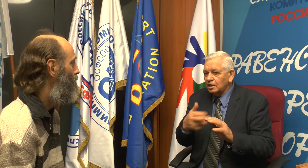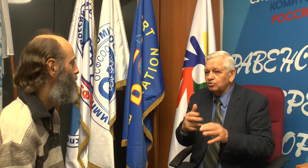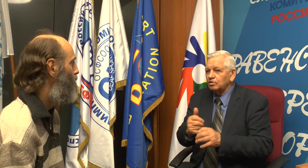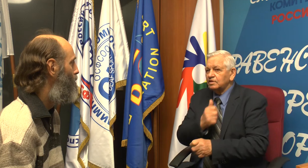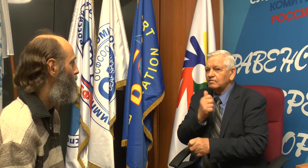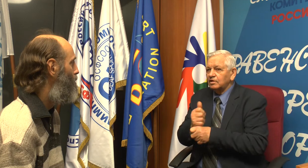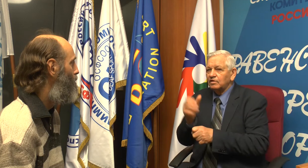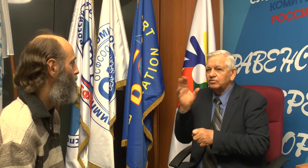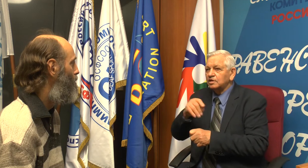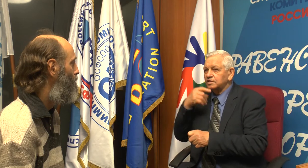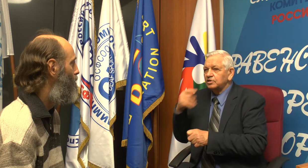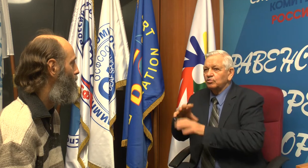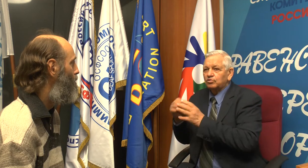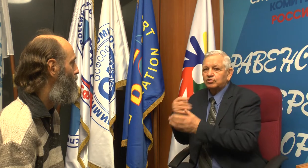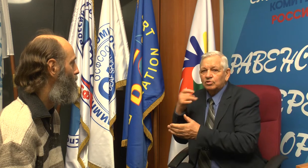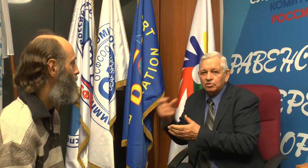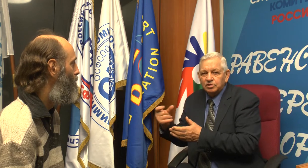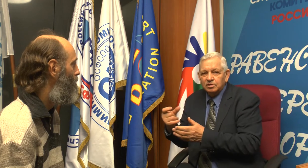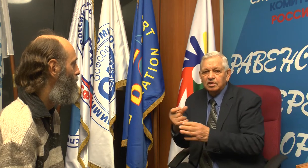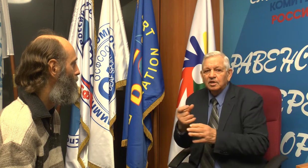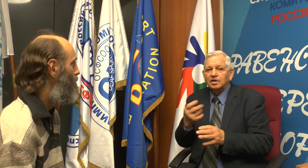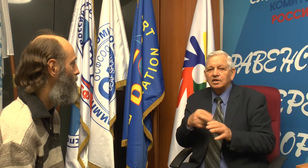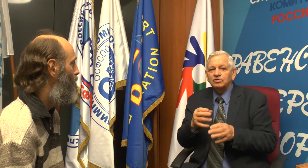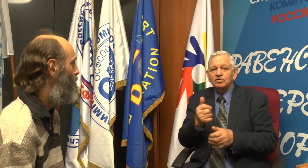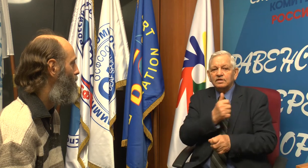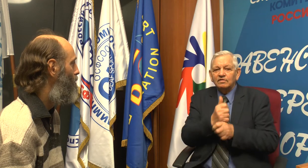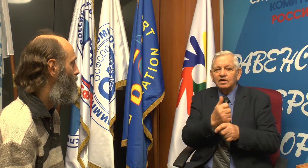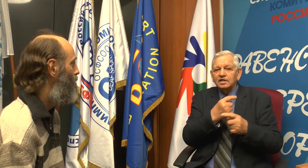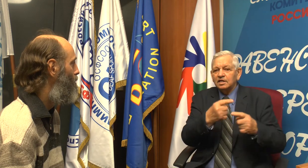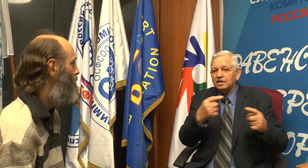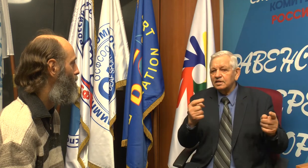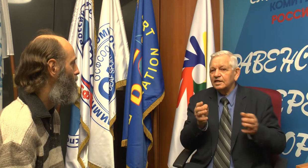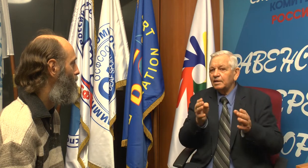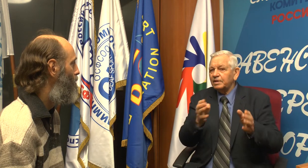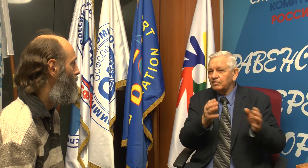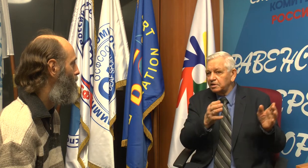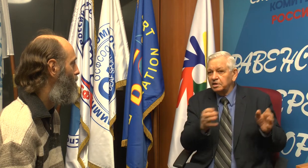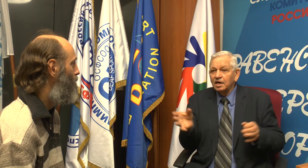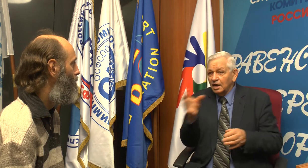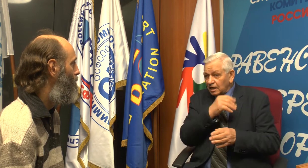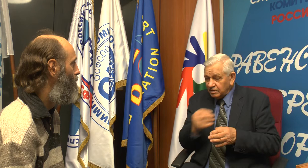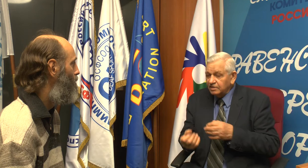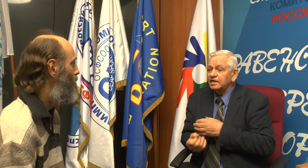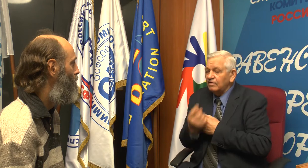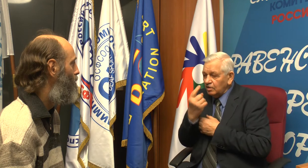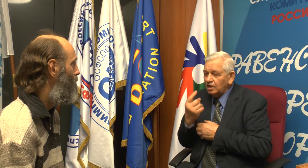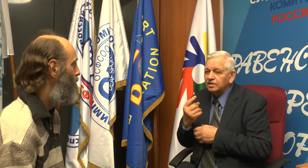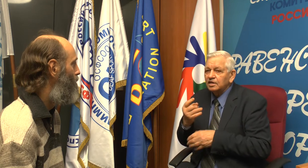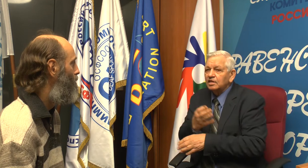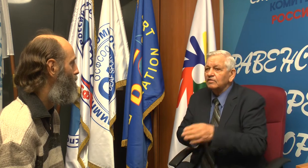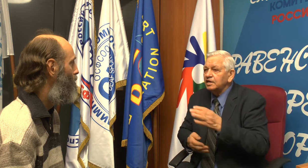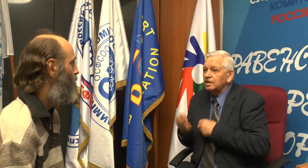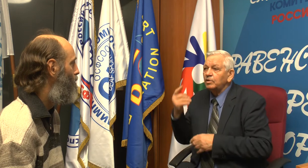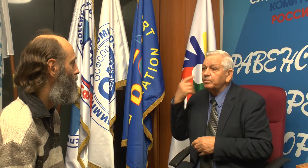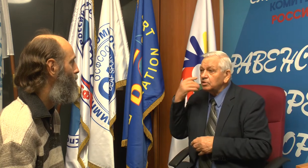которые возглавляют Российское общество глухих, и которые возглавляют разные направления, они все являются инвалидами по